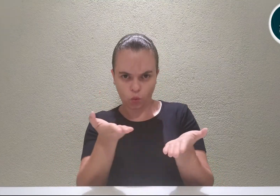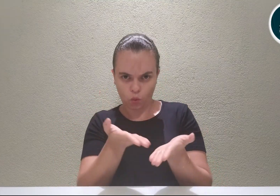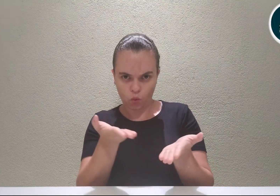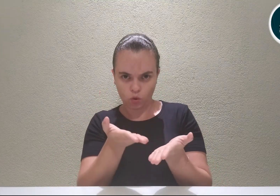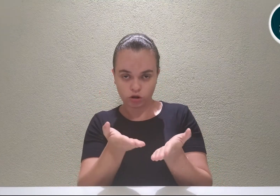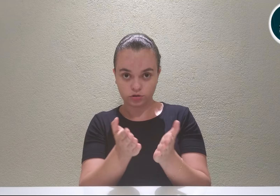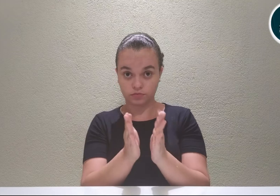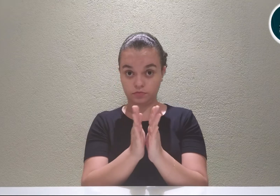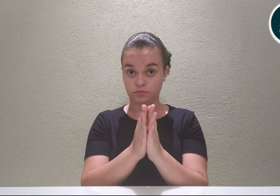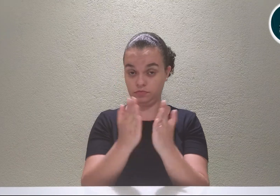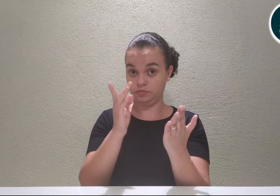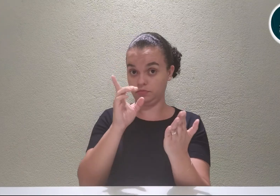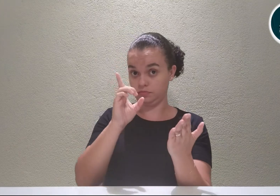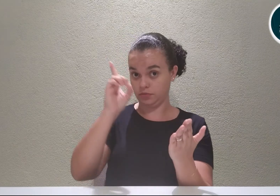colocada ali no poste.